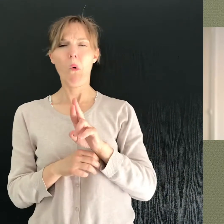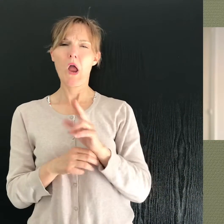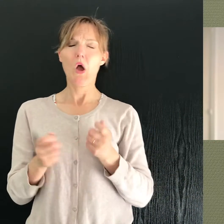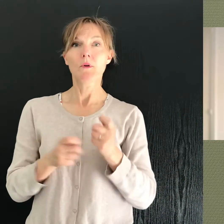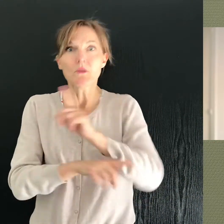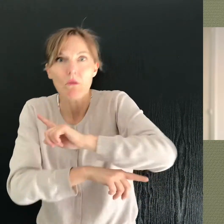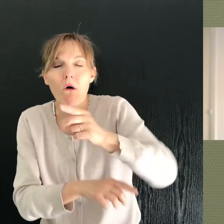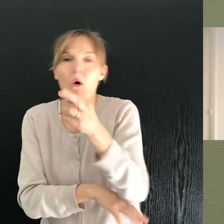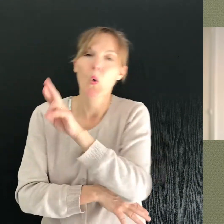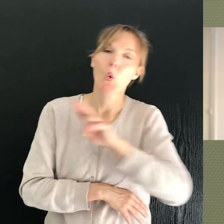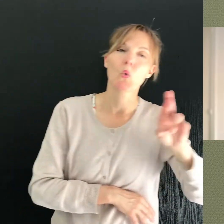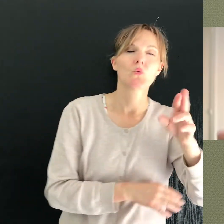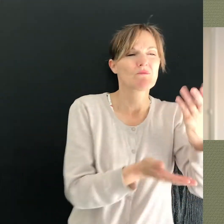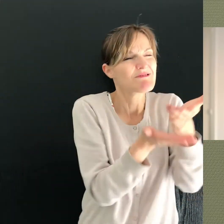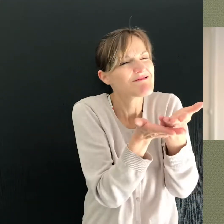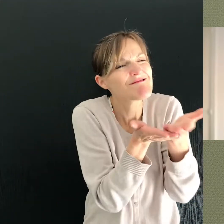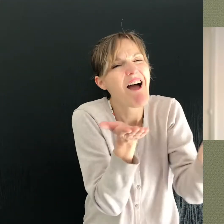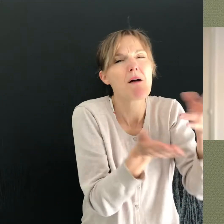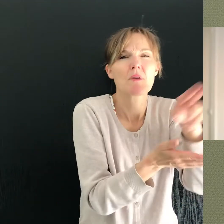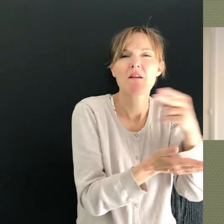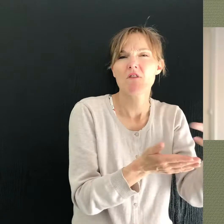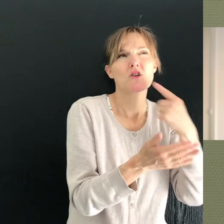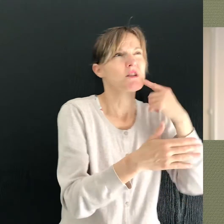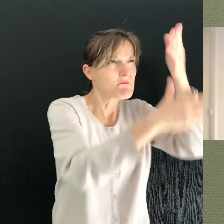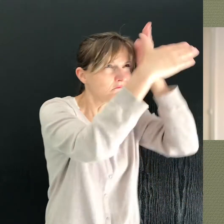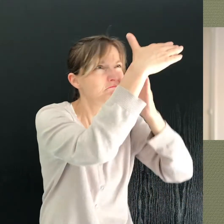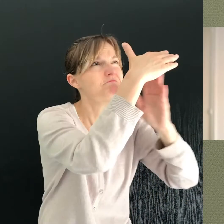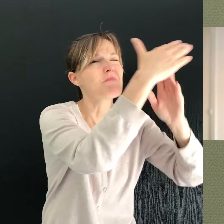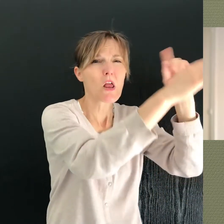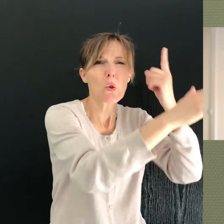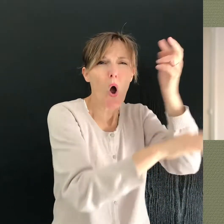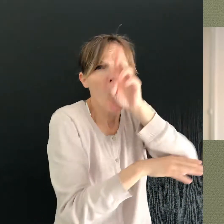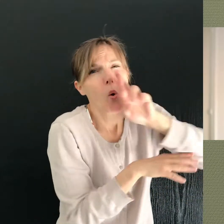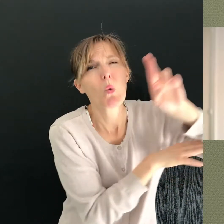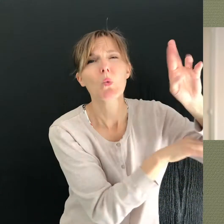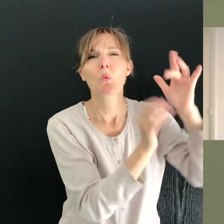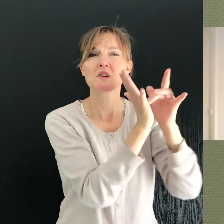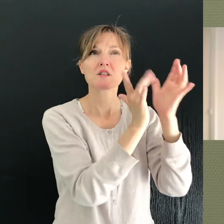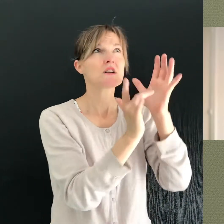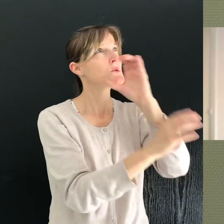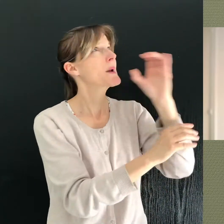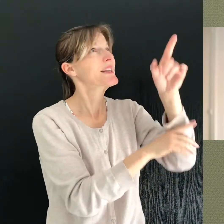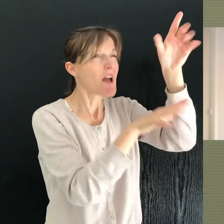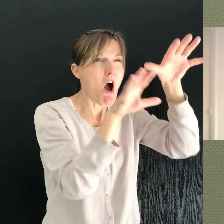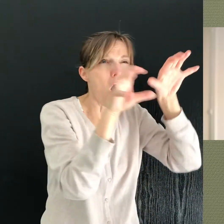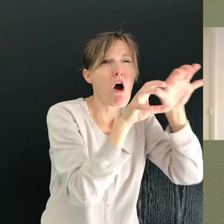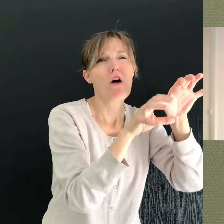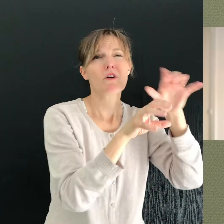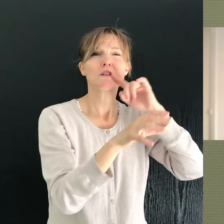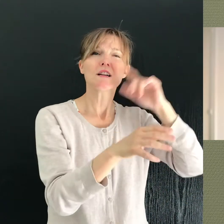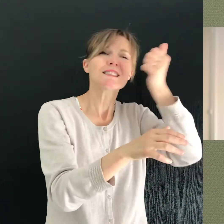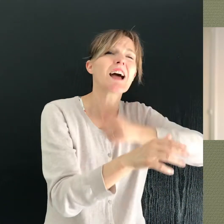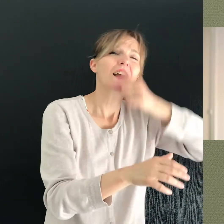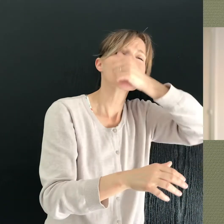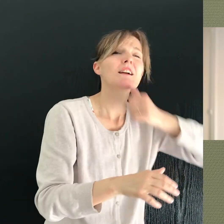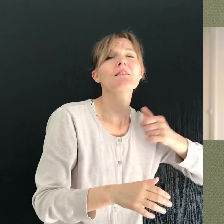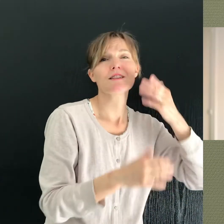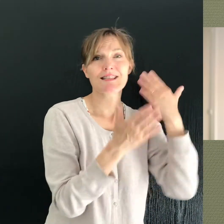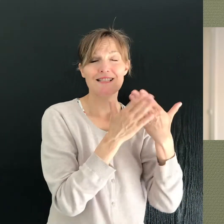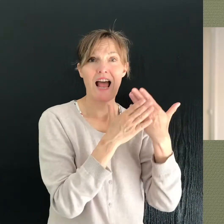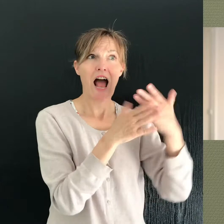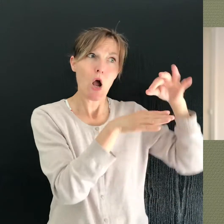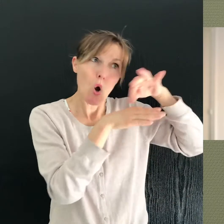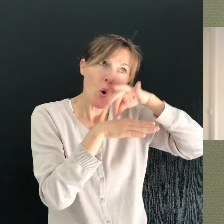la simplicité de l'Évangile, la soumission à Dieu, un vrai retour à Jésus-Christ et à son œuvre expiatoire,